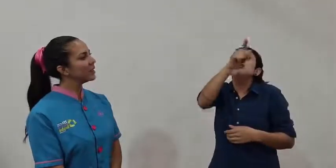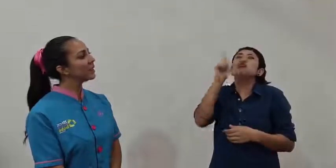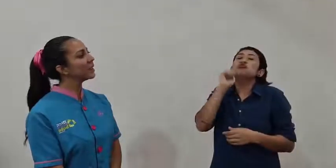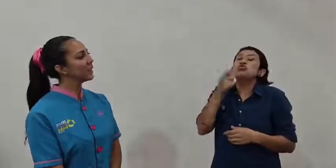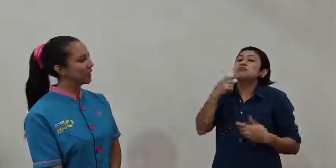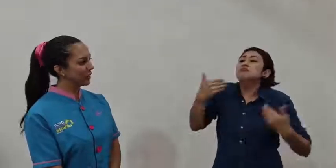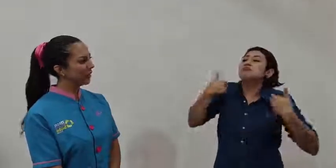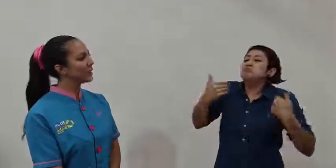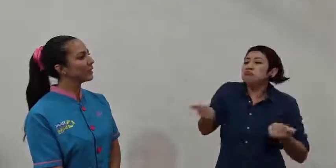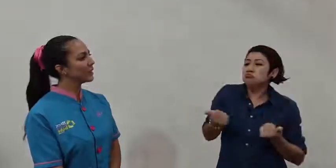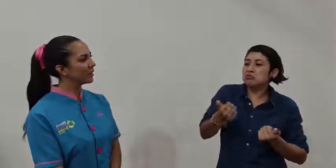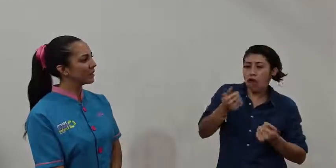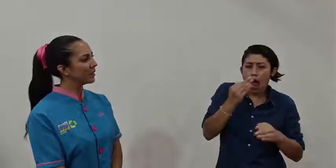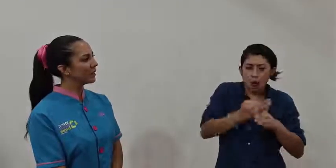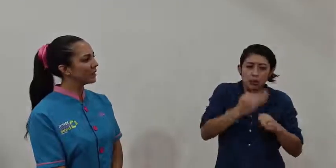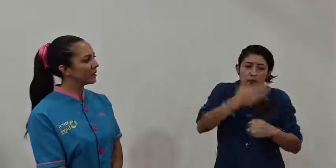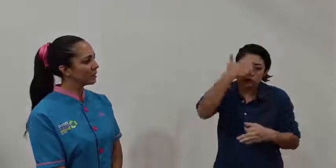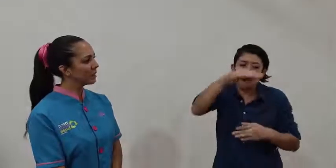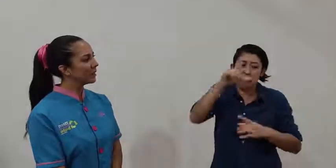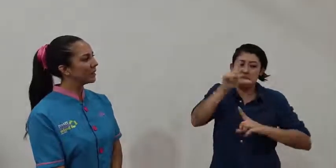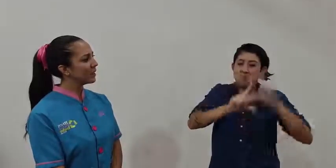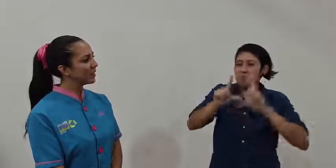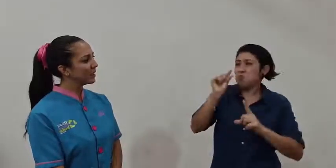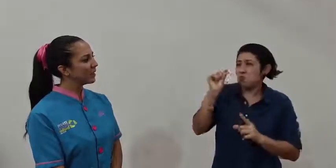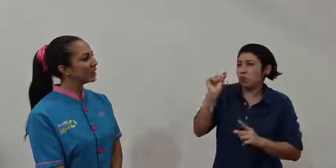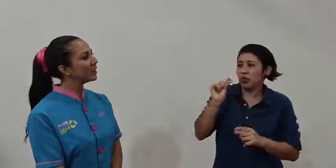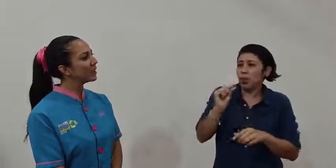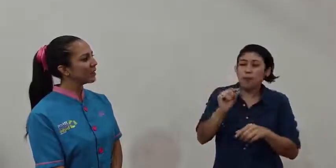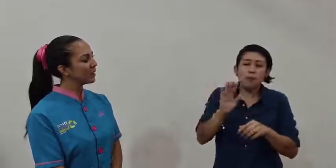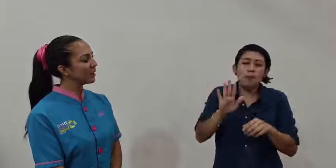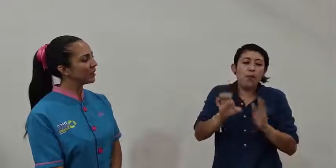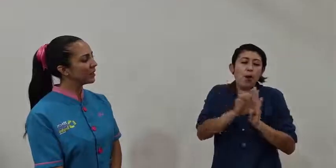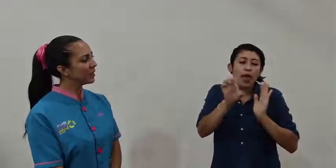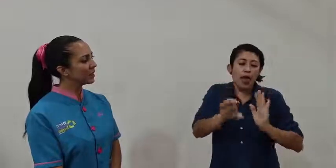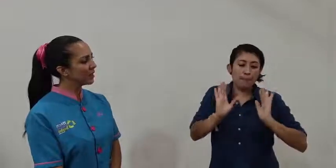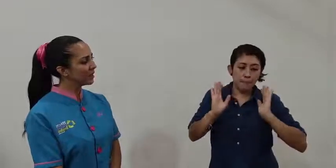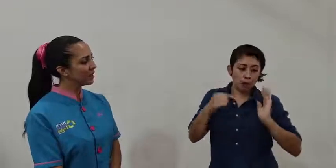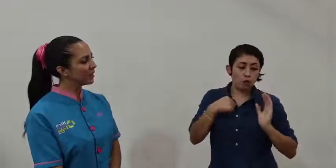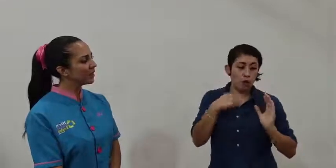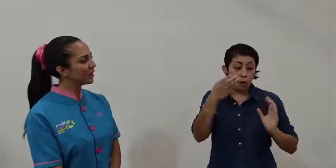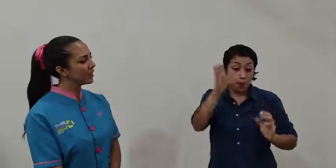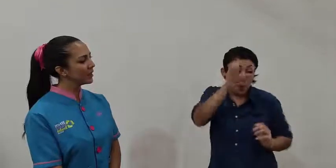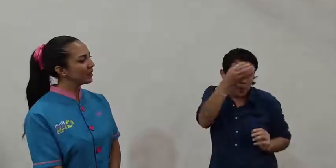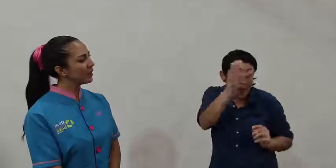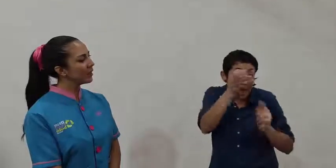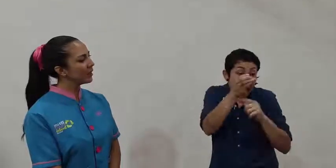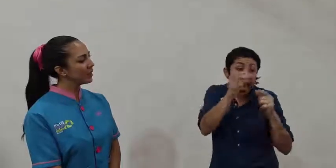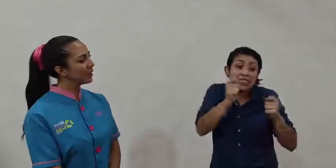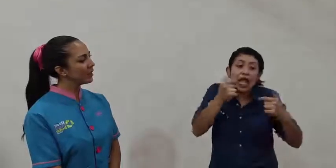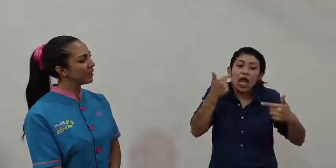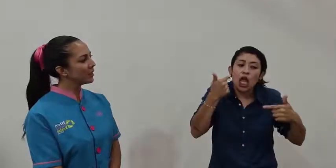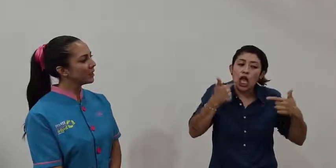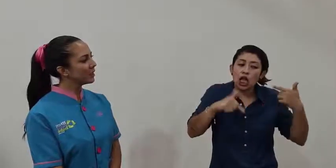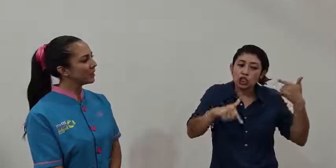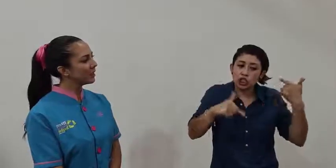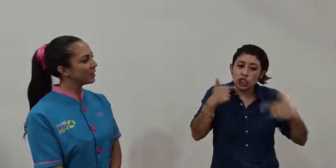visual, que el bebé o el niño se acostumbre a tener ese contacto visual y así se puede introducir la lengua de